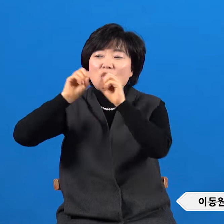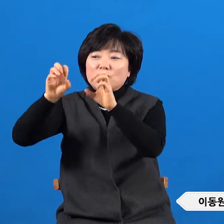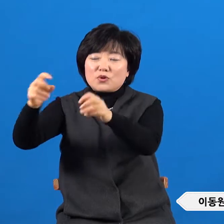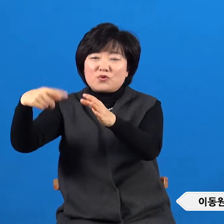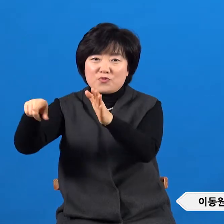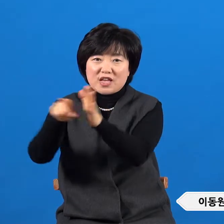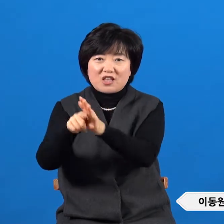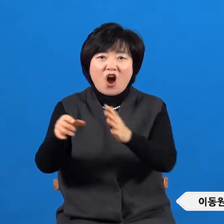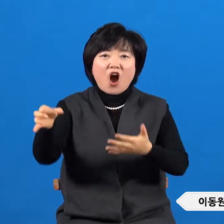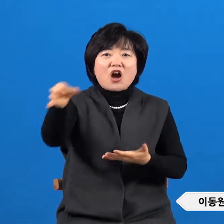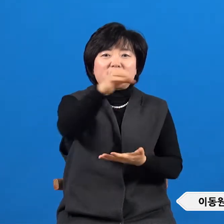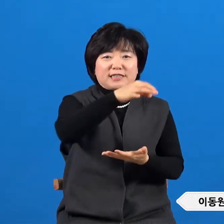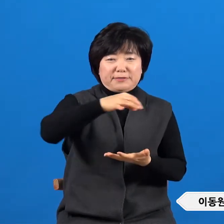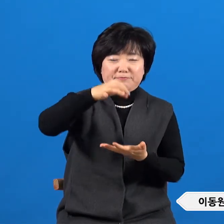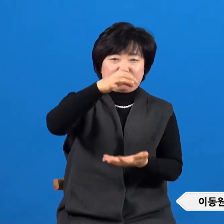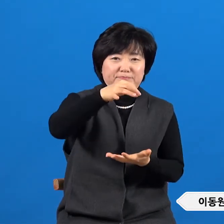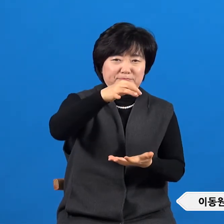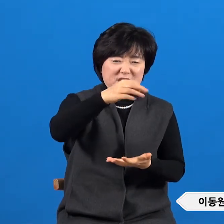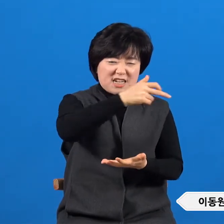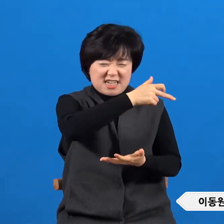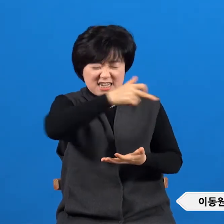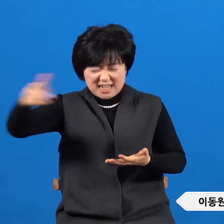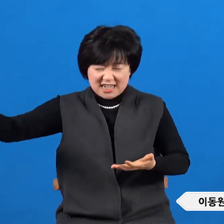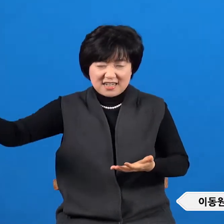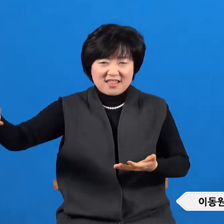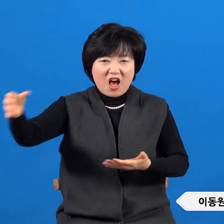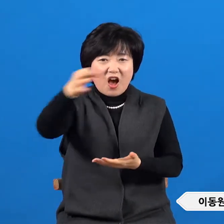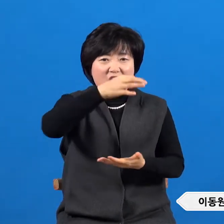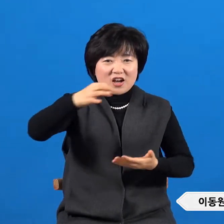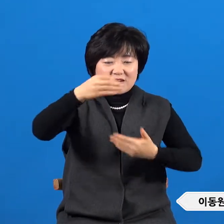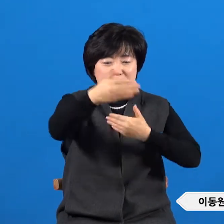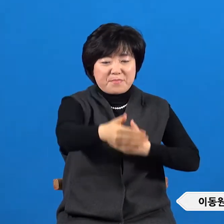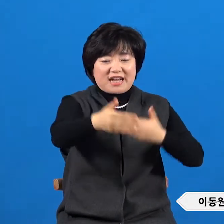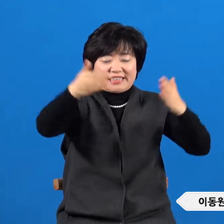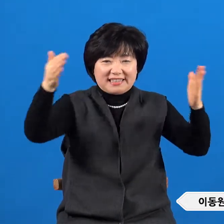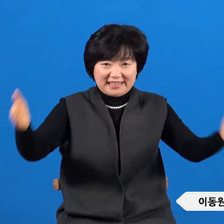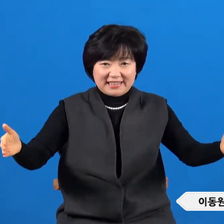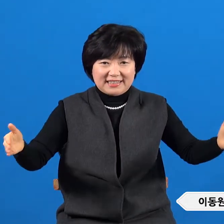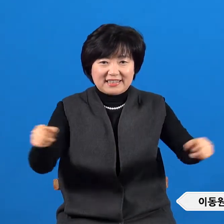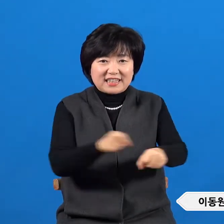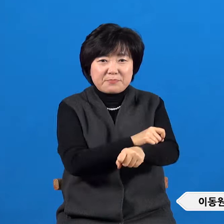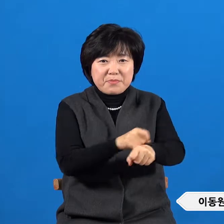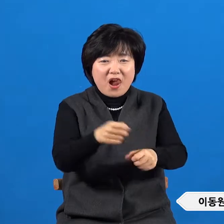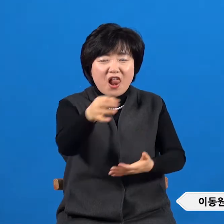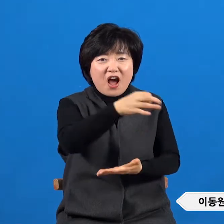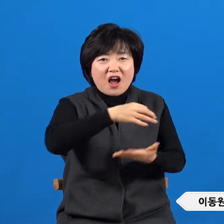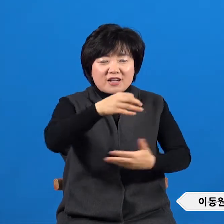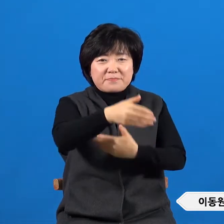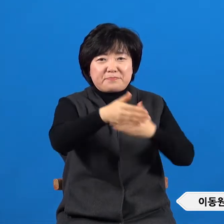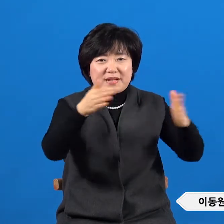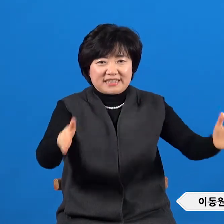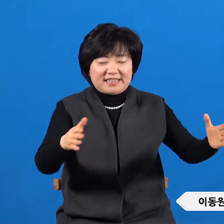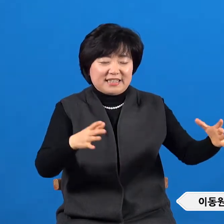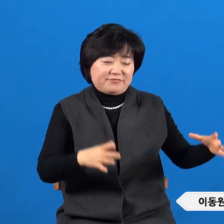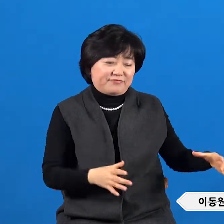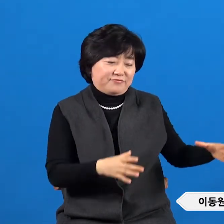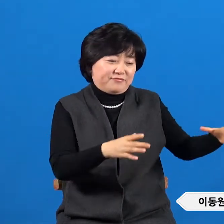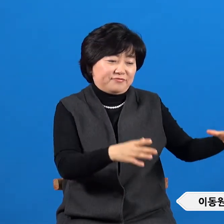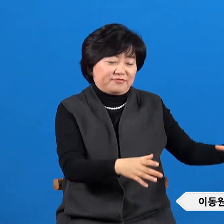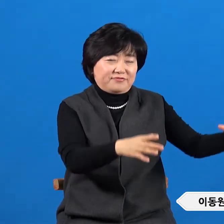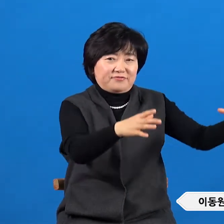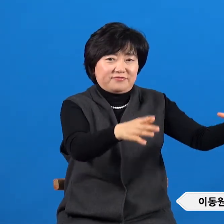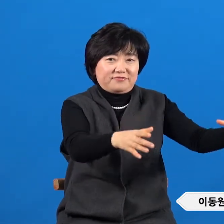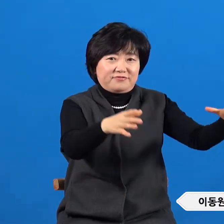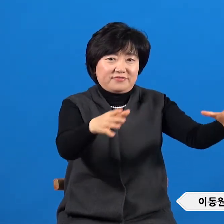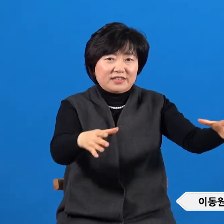때 헌금 박스가, 좀 큰 헌금 박스가, 특별 헌금 박스가 돌아가고 있었다고 그러는. 근데 한